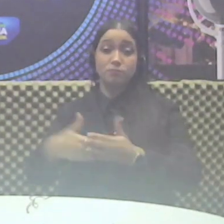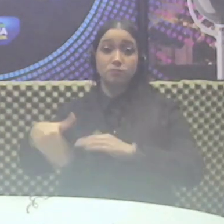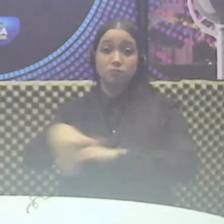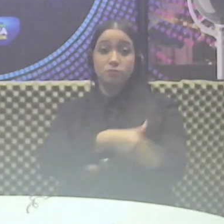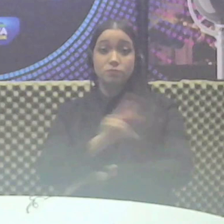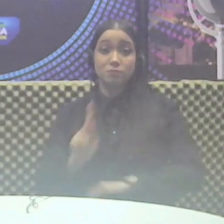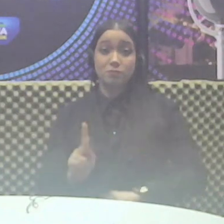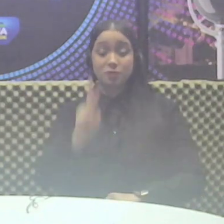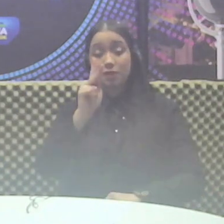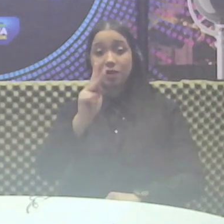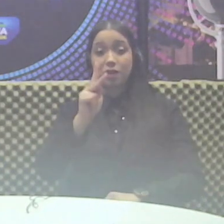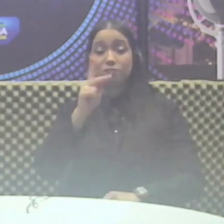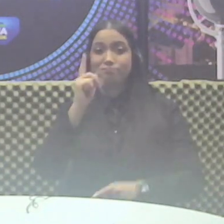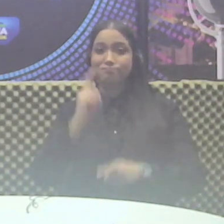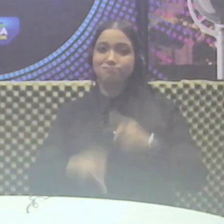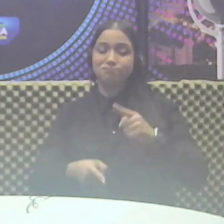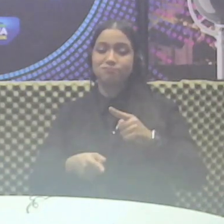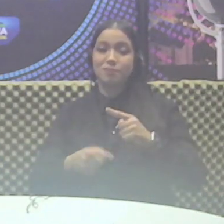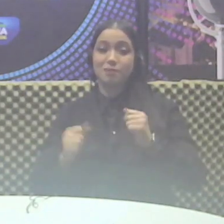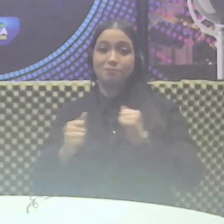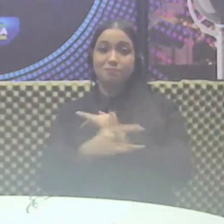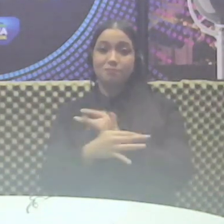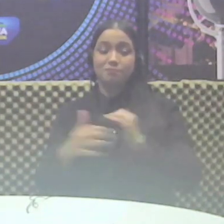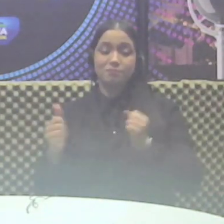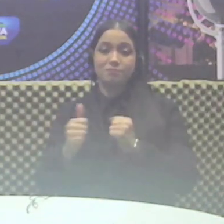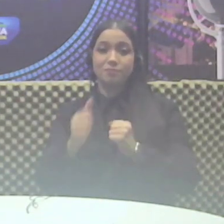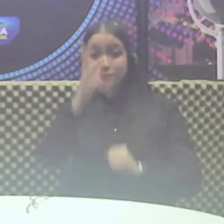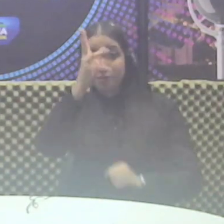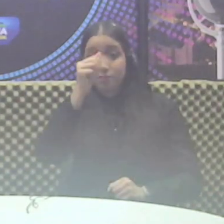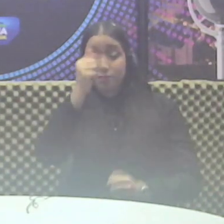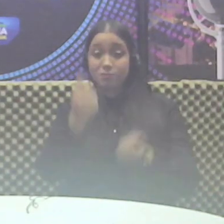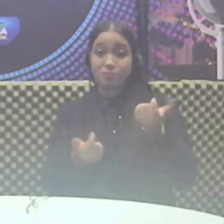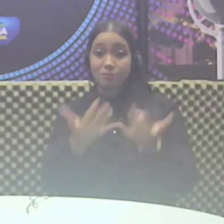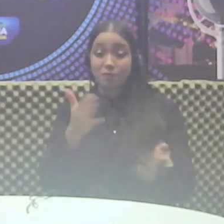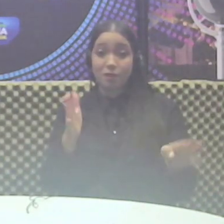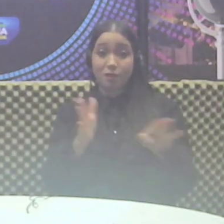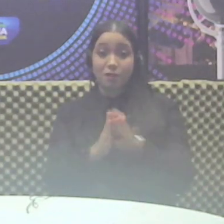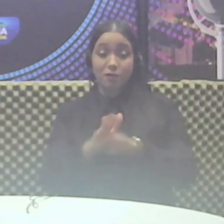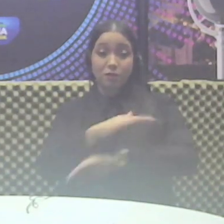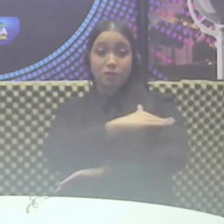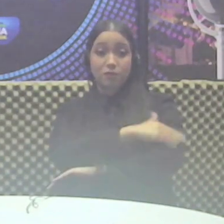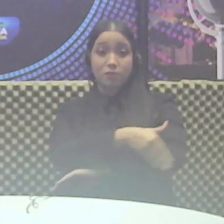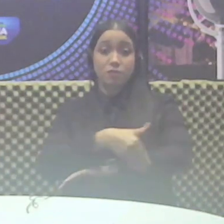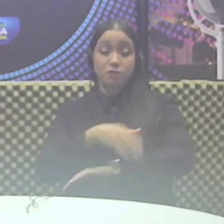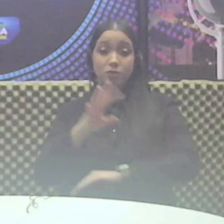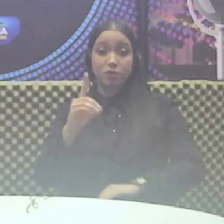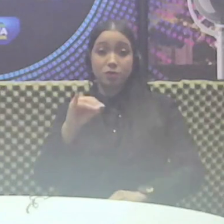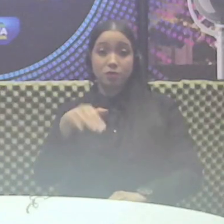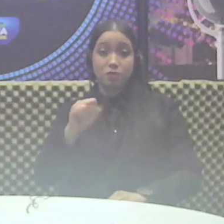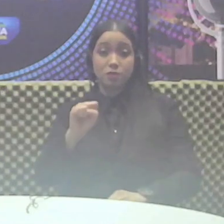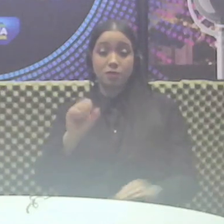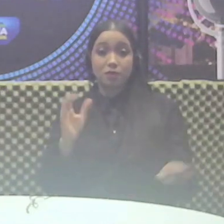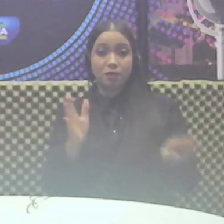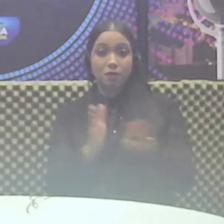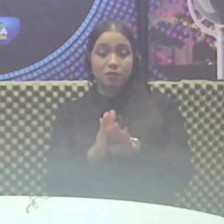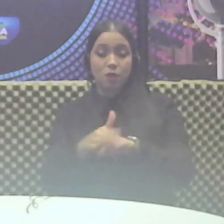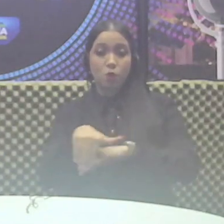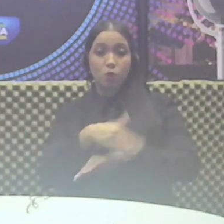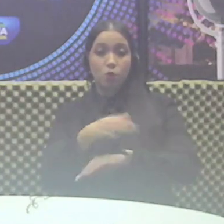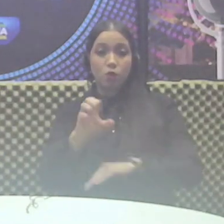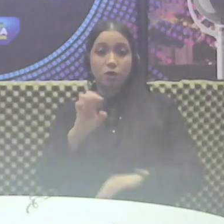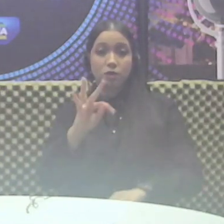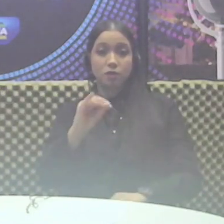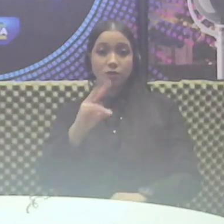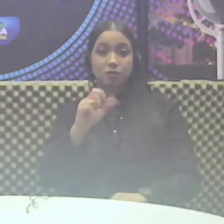foi interditada pela CETRAN no trecho entre a Granja Planalto e o cruzamento da Avenida Dimas Machado com a Rua